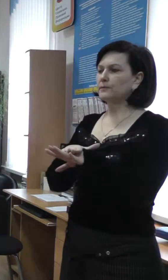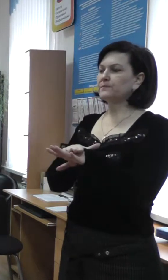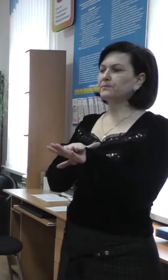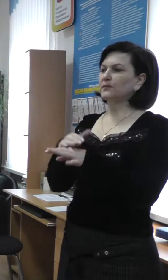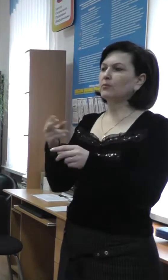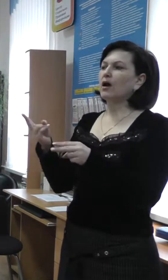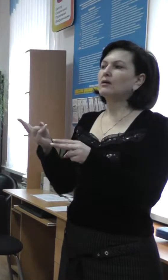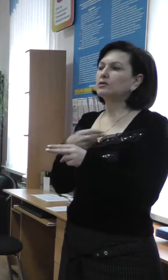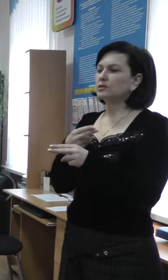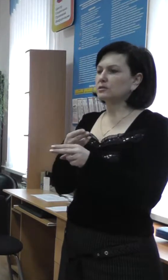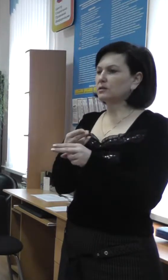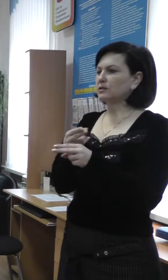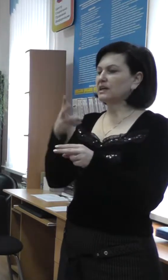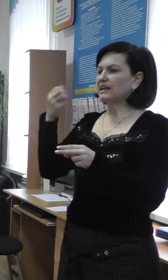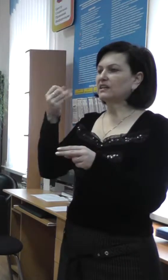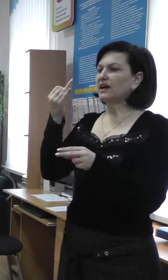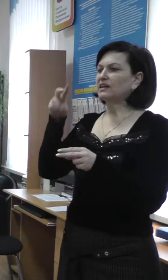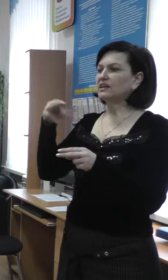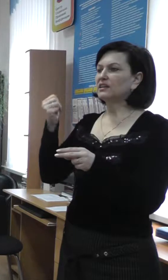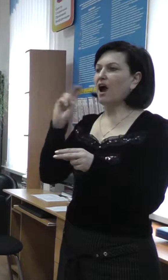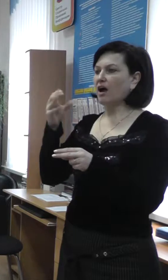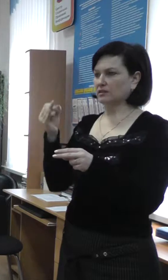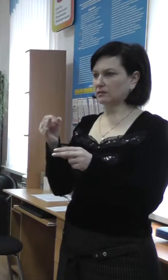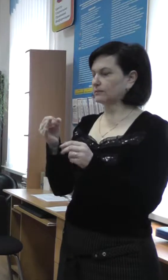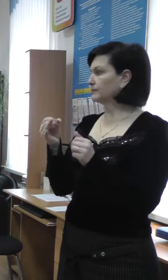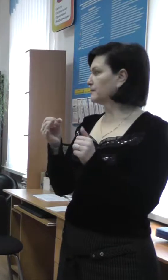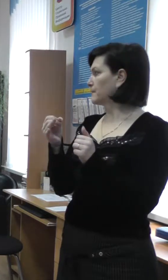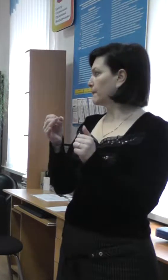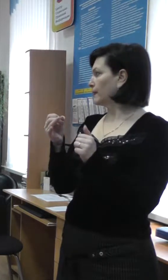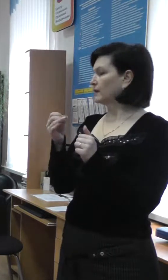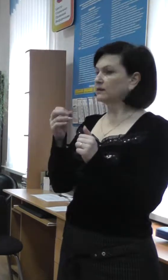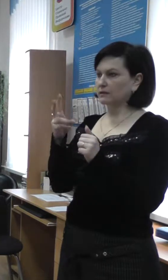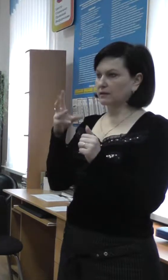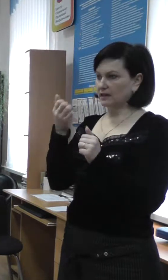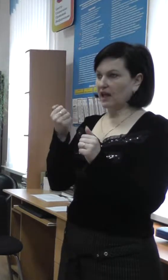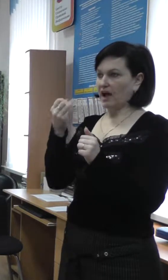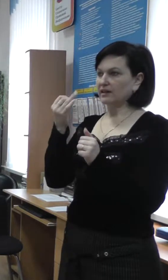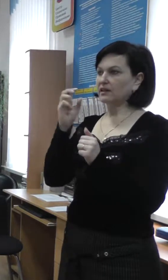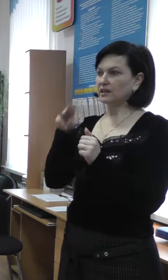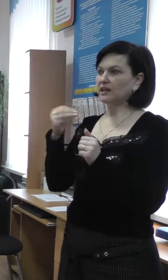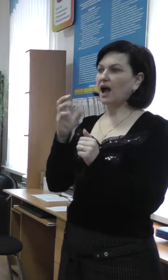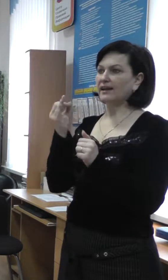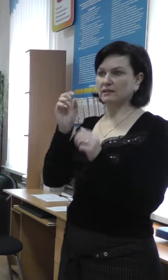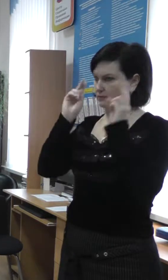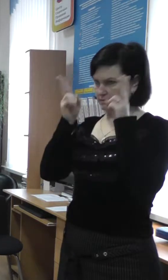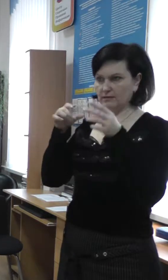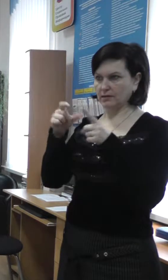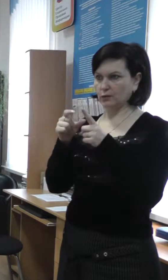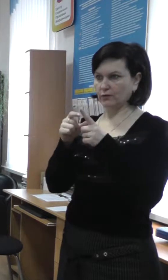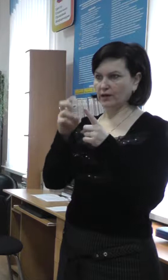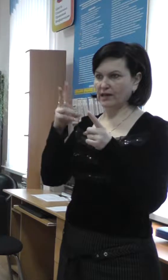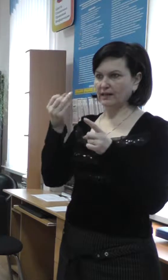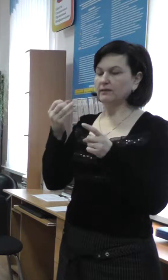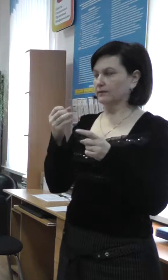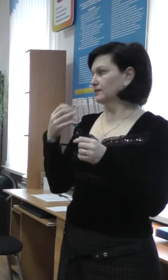лишиться ресторации на Итаке. Возможно, кто-то из вас знает, возможно, кто-то сейчас узнает, потому что эта тема мало освещается